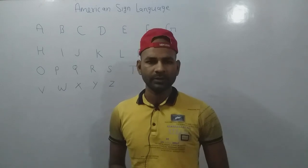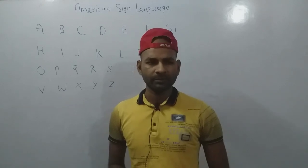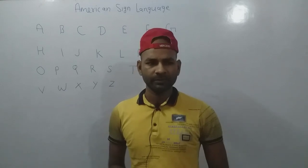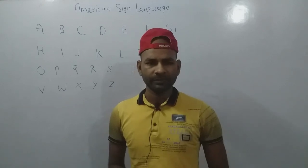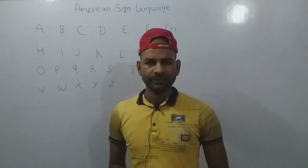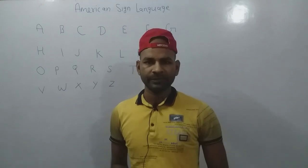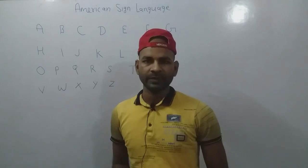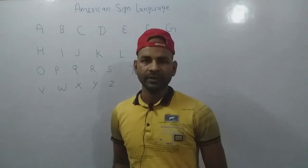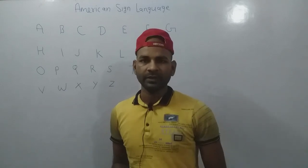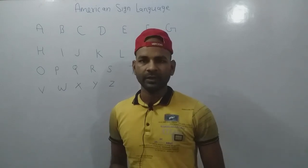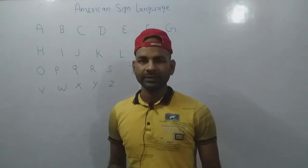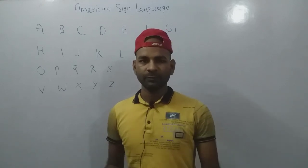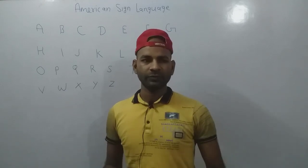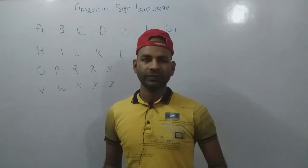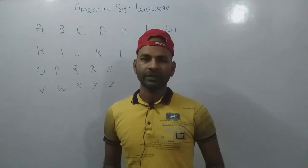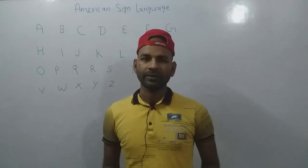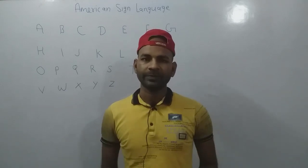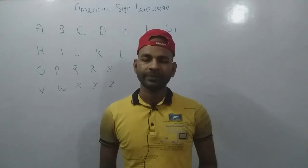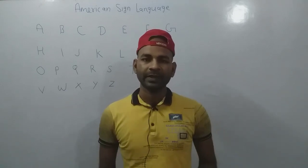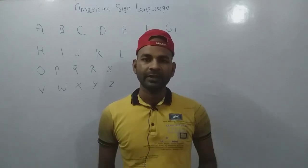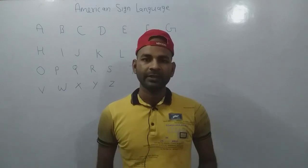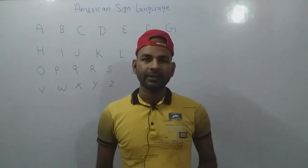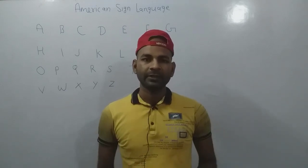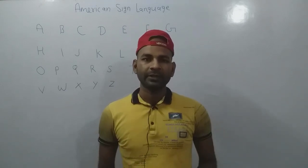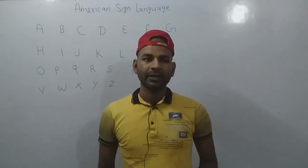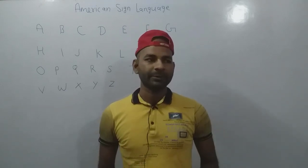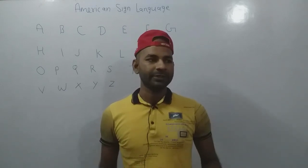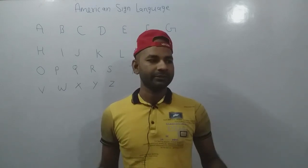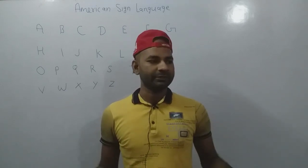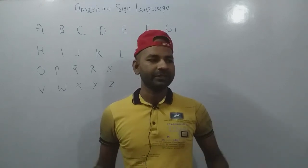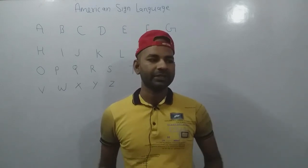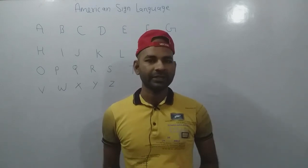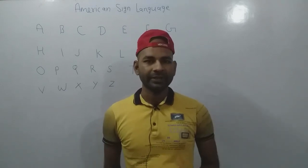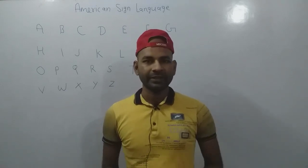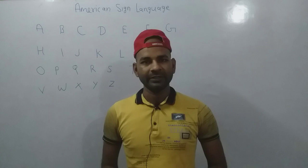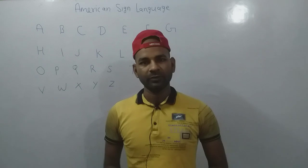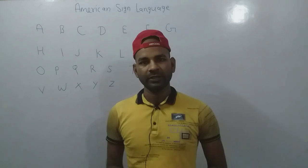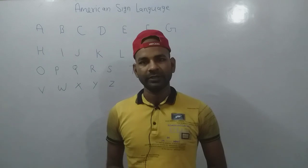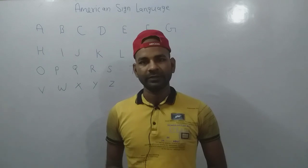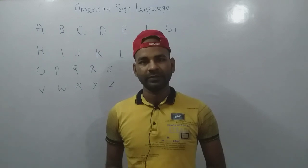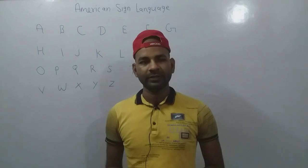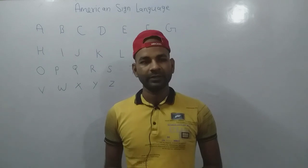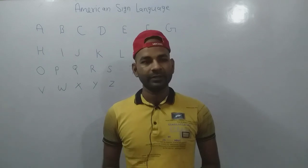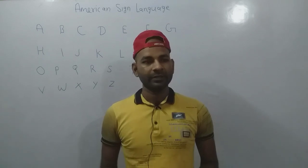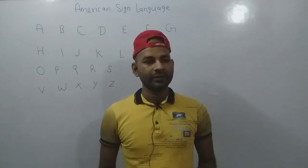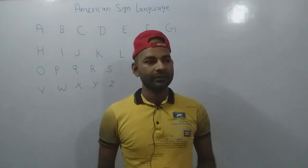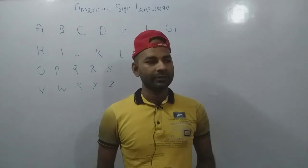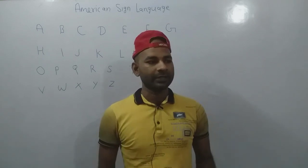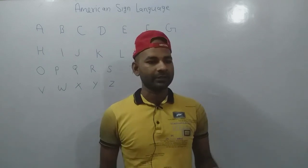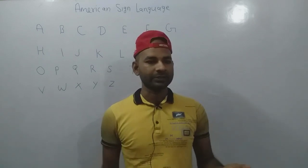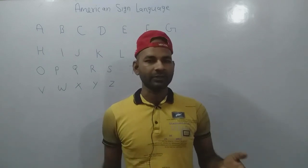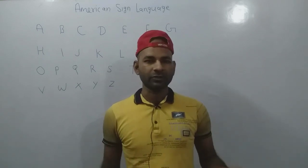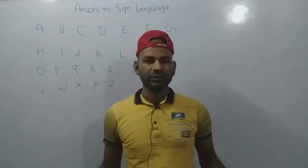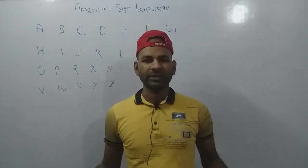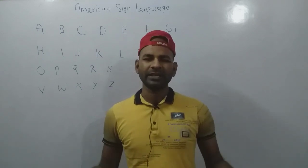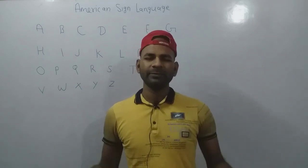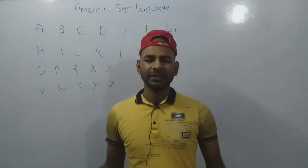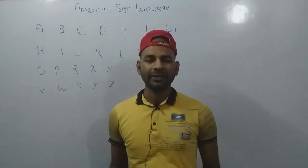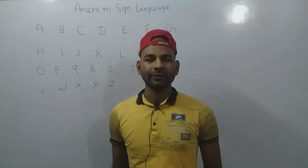some? आप ऐसे बोल सकते हैं। आप किसी रिश्तेदार के यहाँ गए, कहीं और गए हैं, या किसी होटल में कहीं भी गए हैं कुल